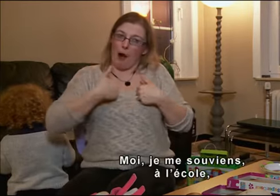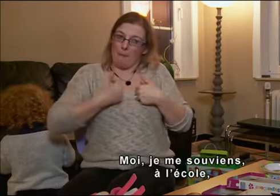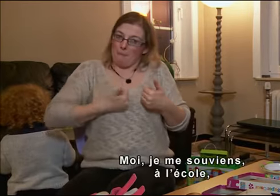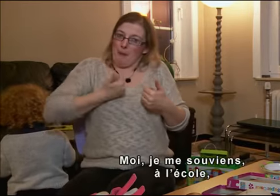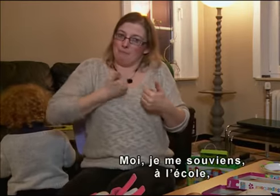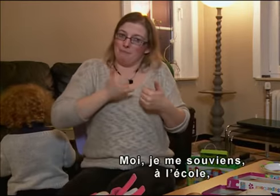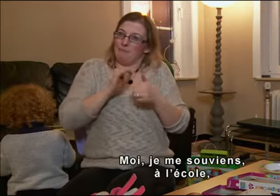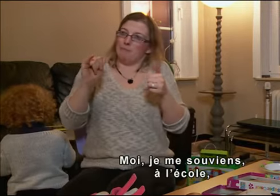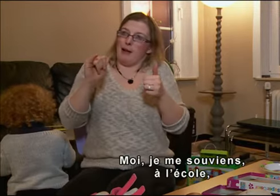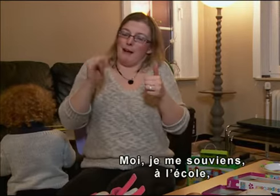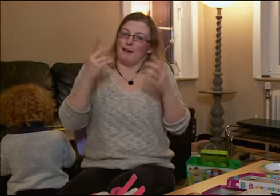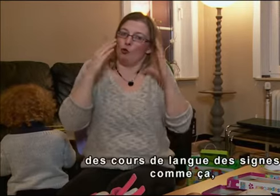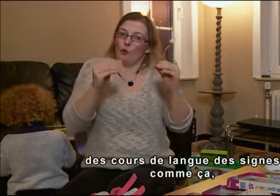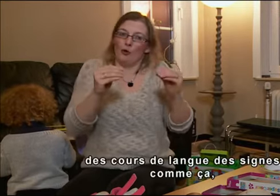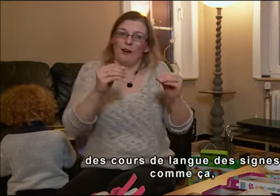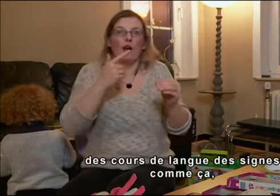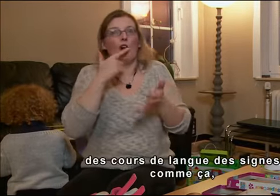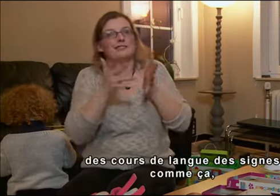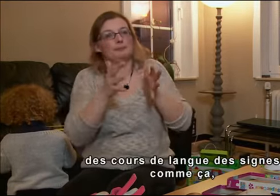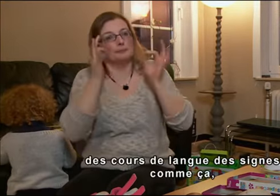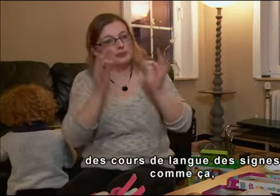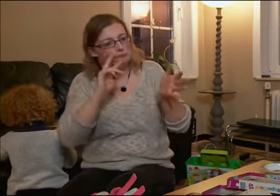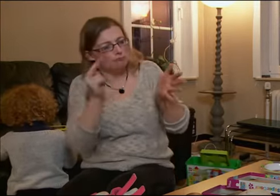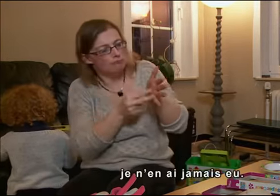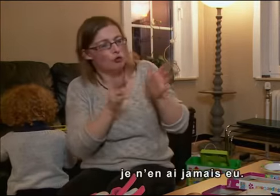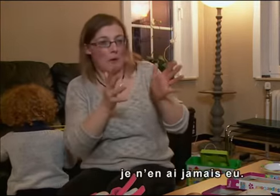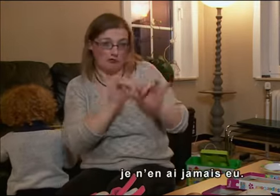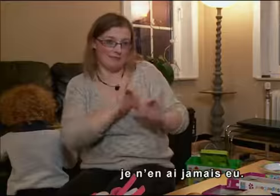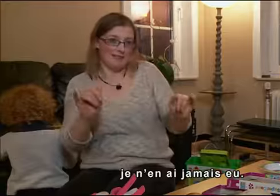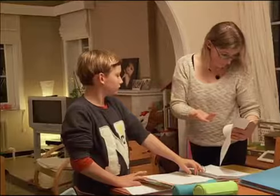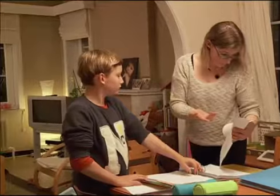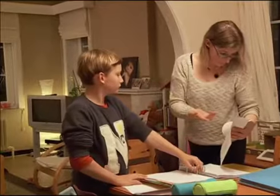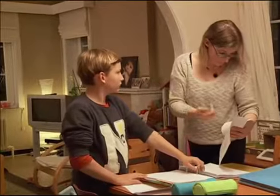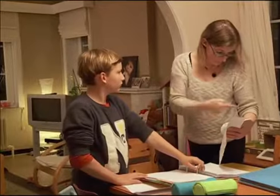je me souviens, à l'école, des cours de langue des signes comme ça, j'en ai jamais eu.